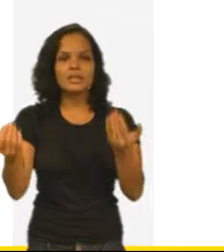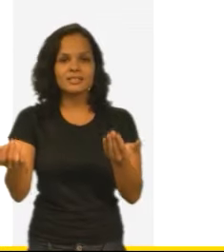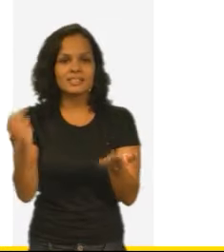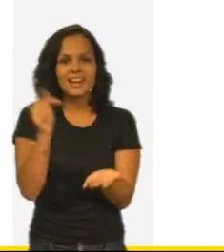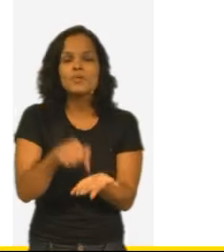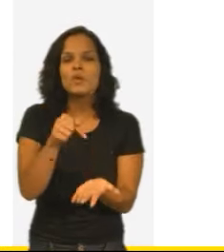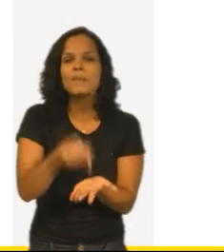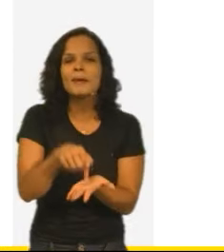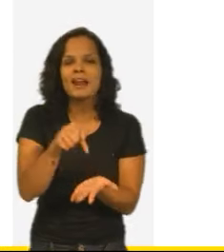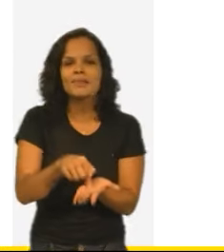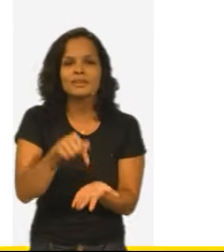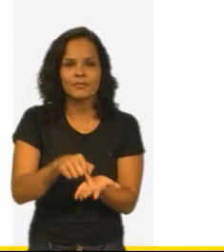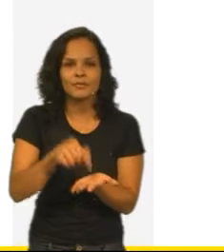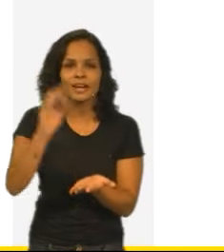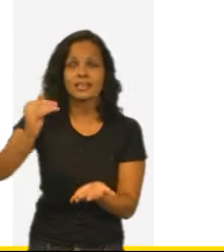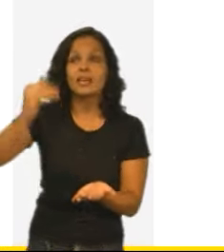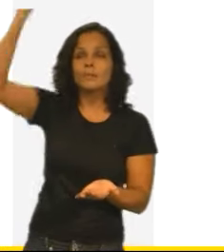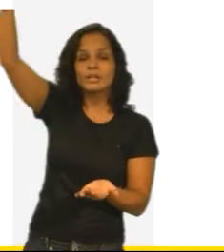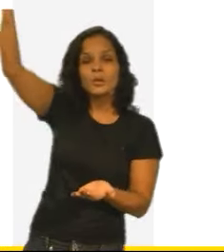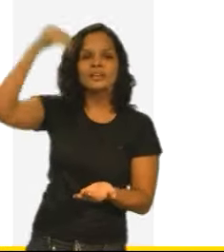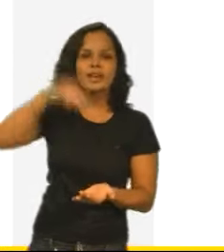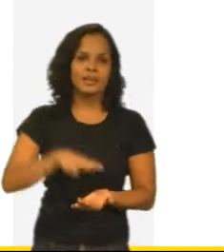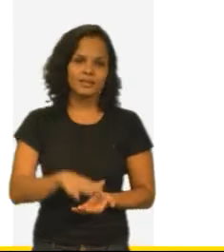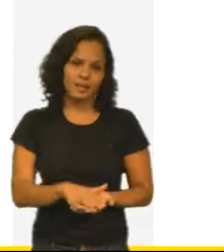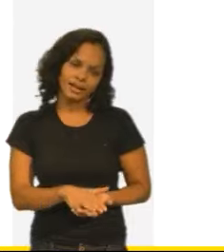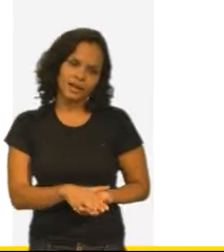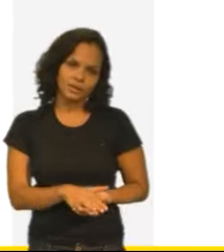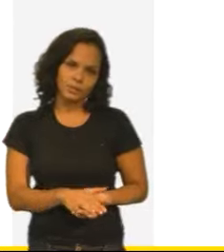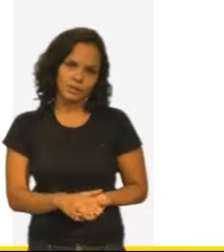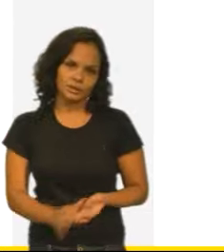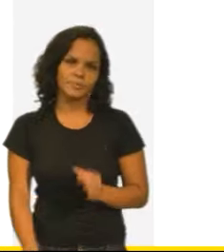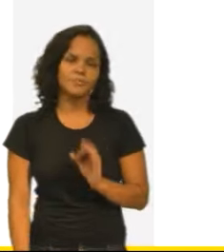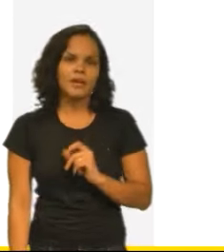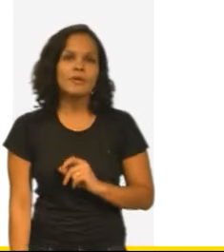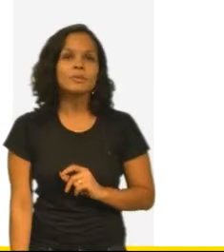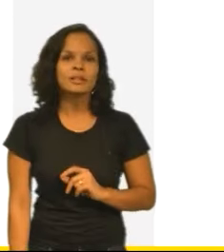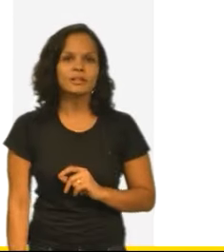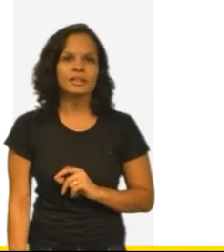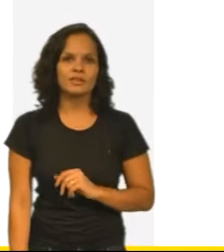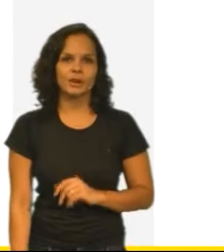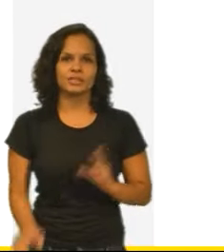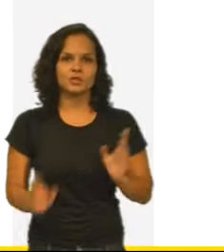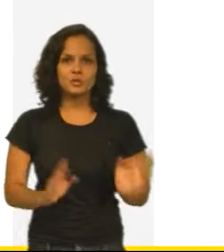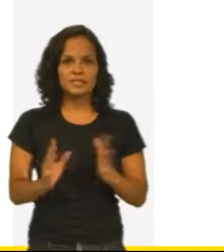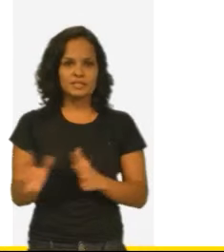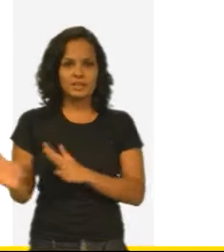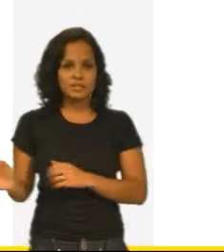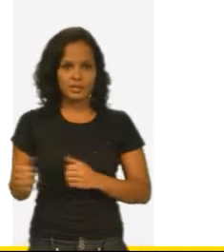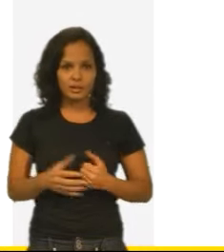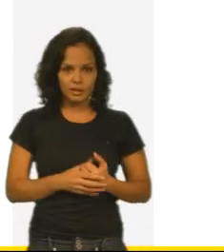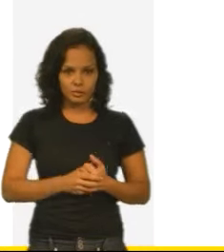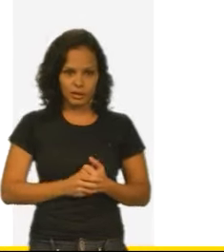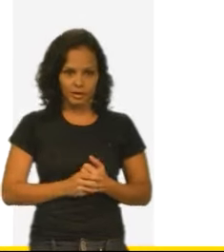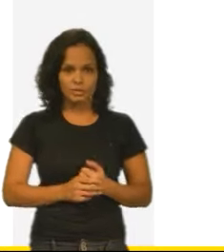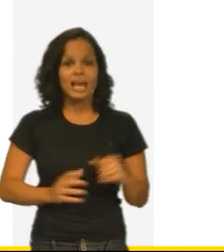que se dá não com a palavra da frase, mas com a ideia a ela atribuída. Vamos entender nessa frase, os brasileiros ser educados.